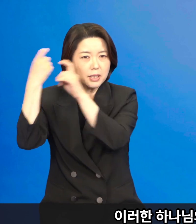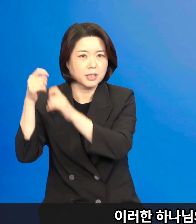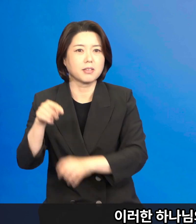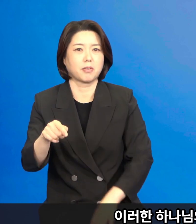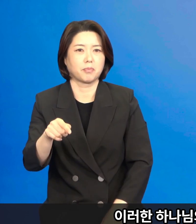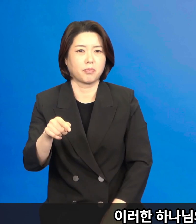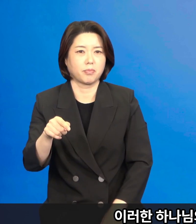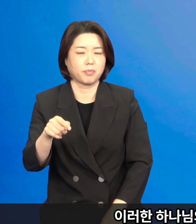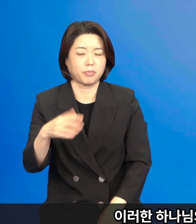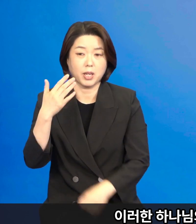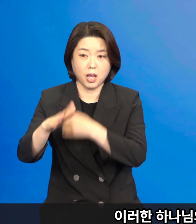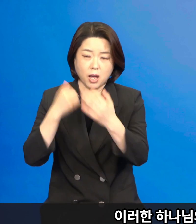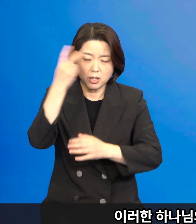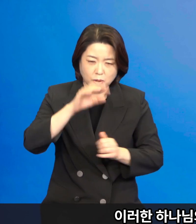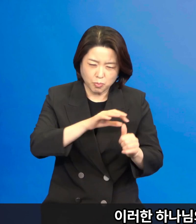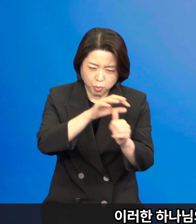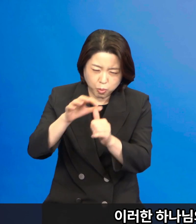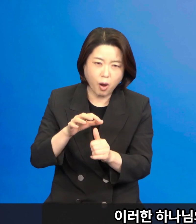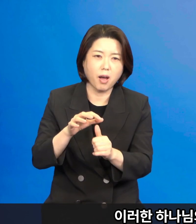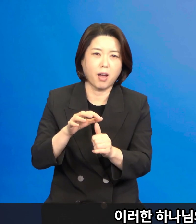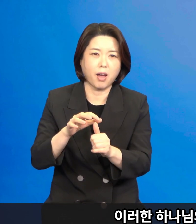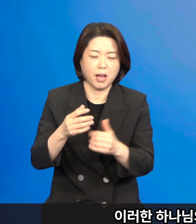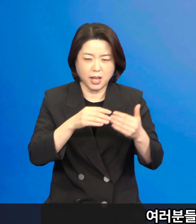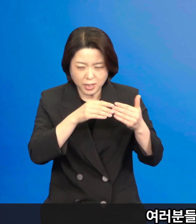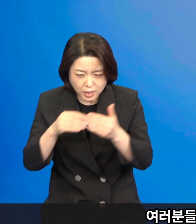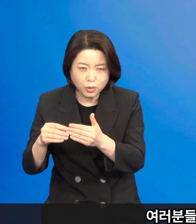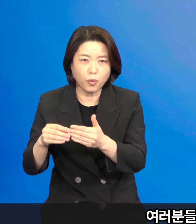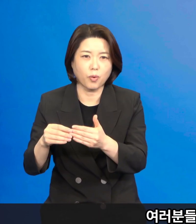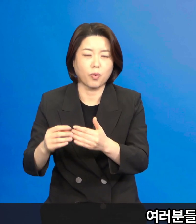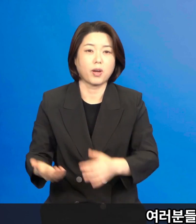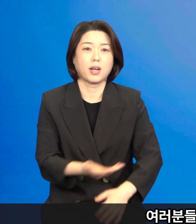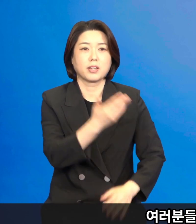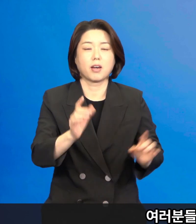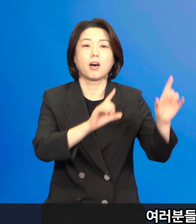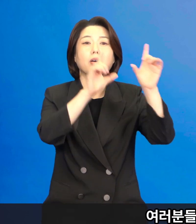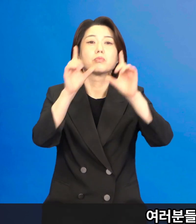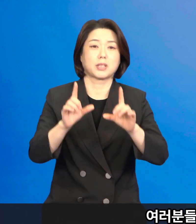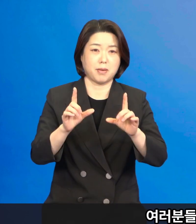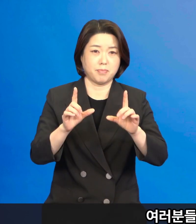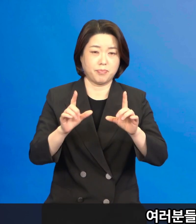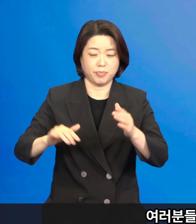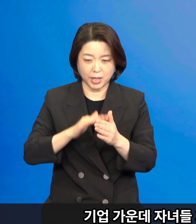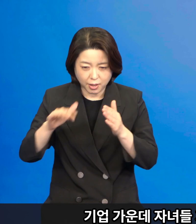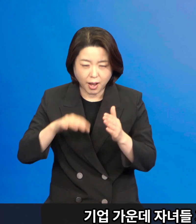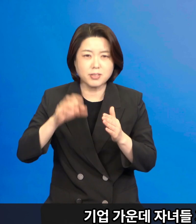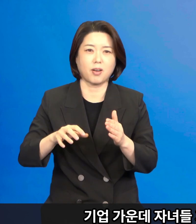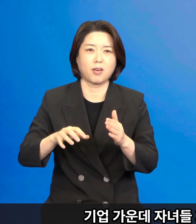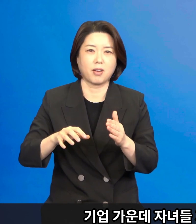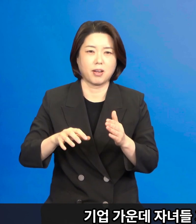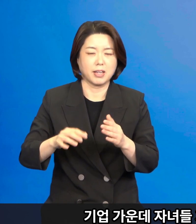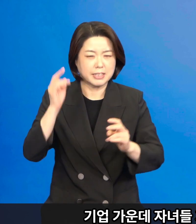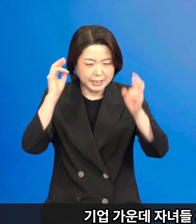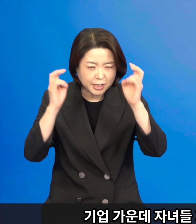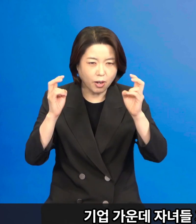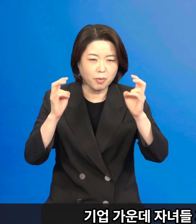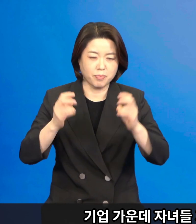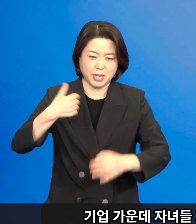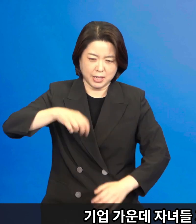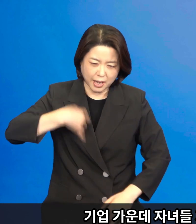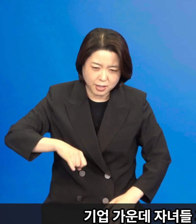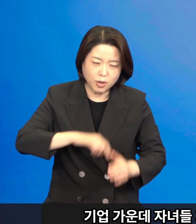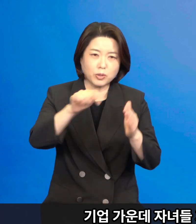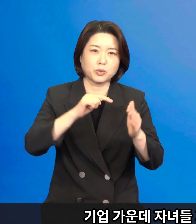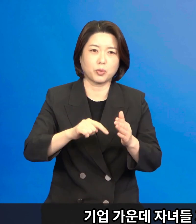이러한 하나님의 보호하심과 인도하심이 여러분들의 삶과 가정 가운데, 기업 가운데, 자녀들 가운데 있게